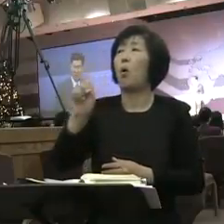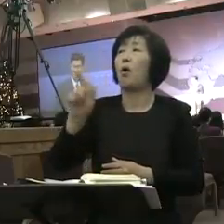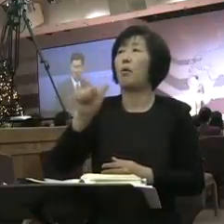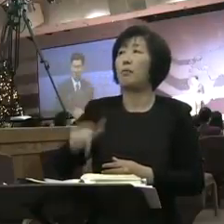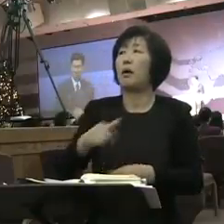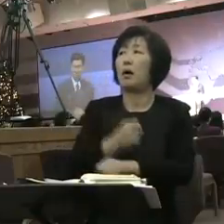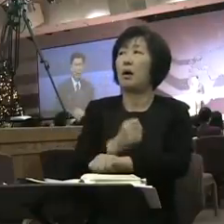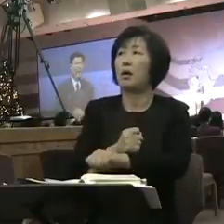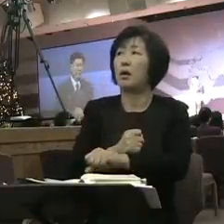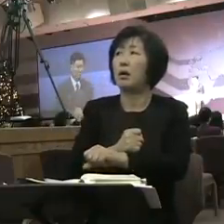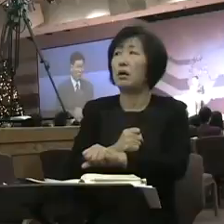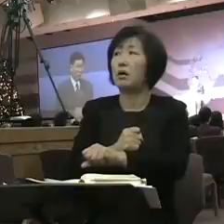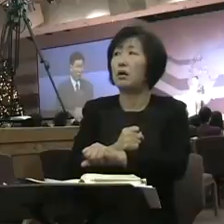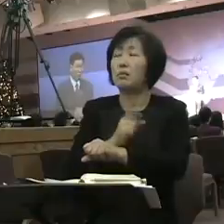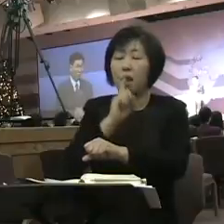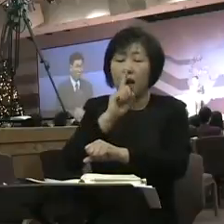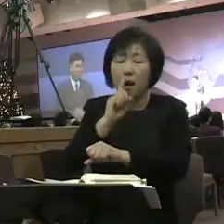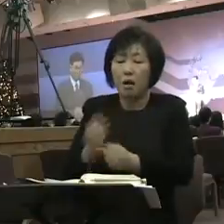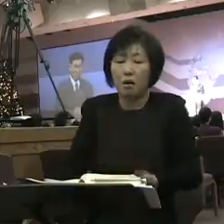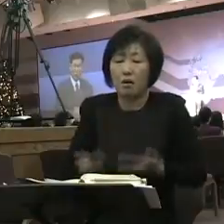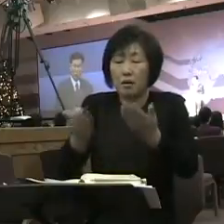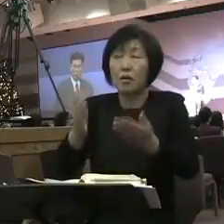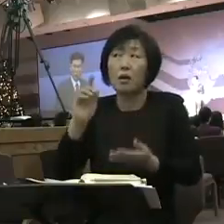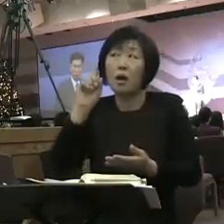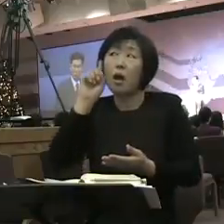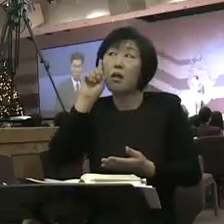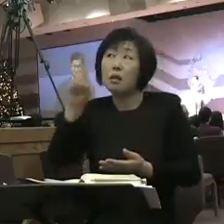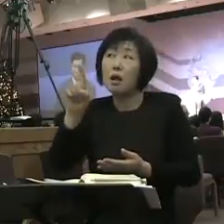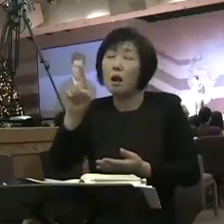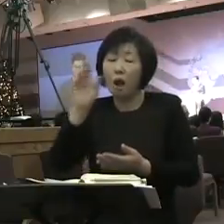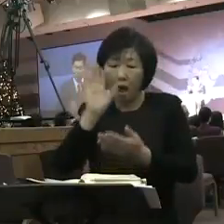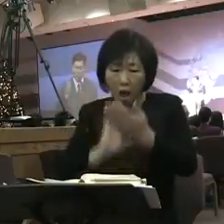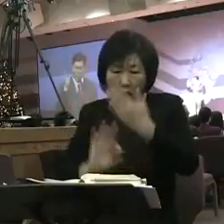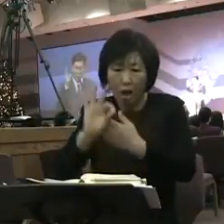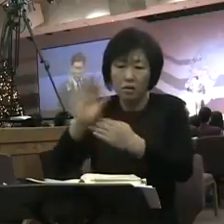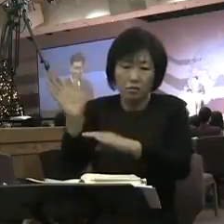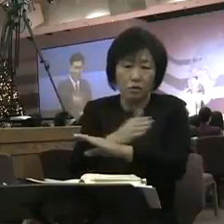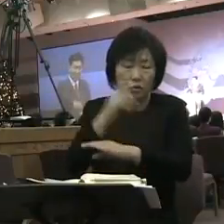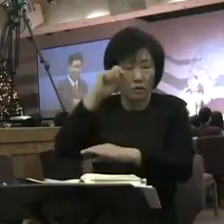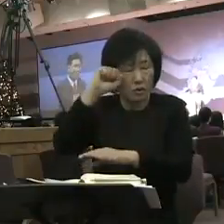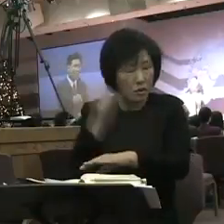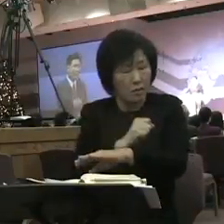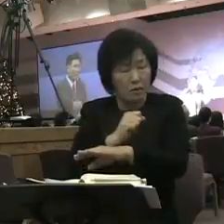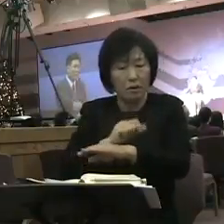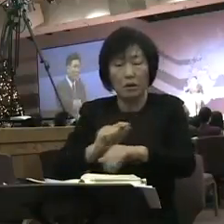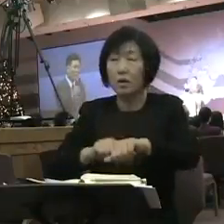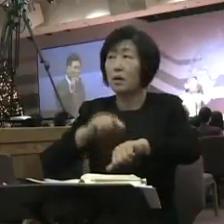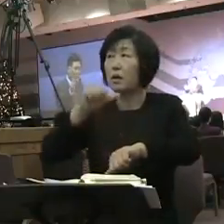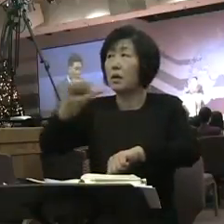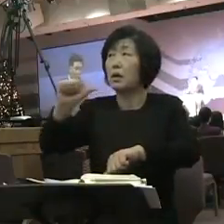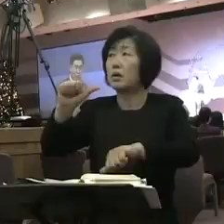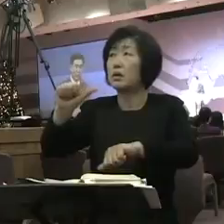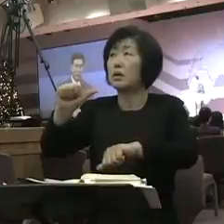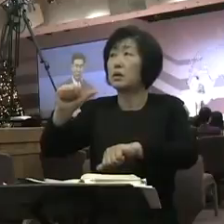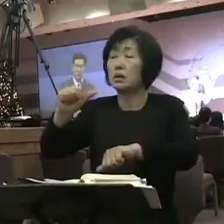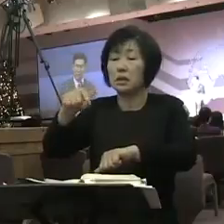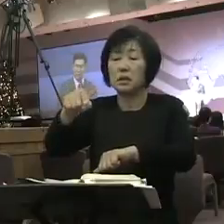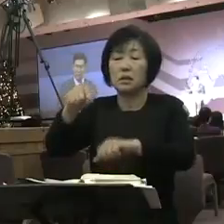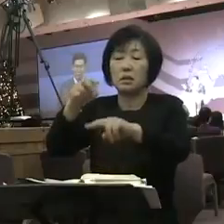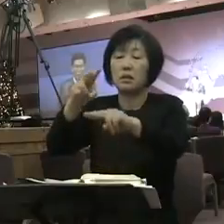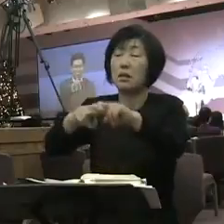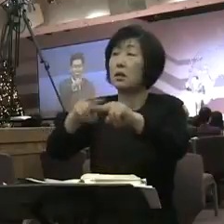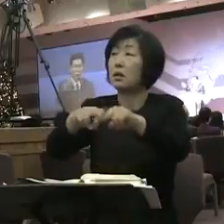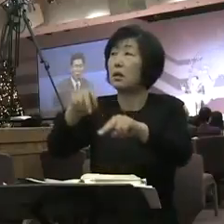내어놓았습니다. 내일 아침부터 저는 교수로서 새벽 5시에 이 자리에 나와서